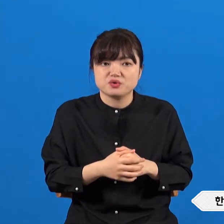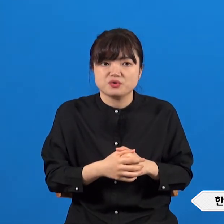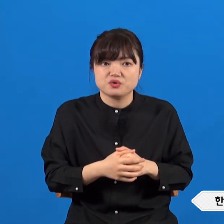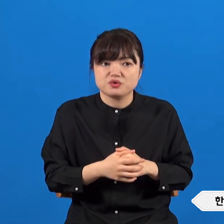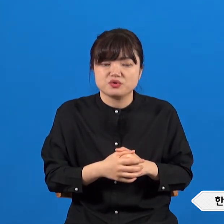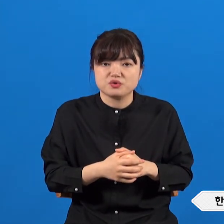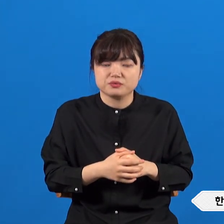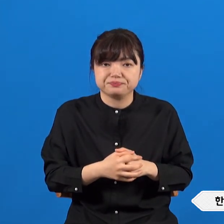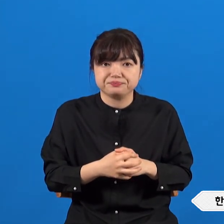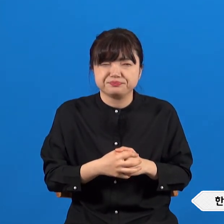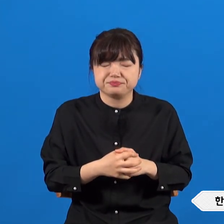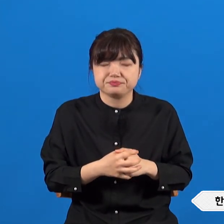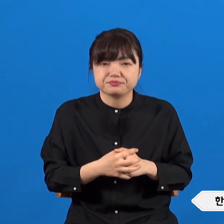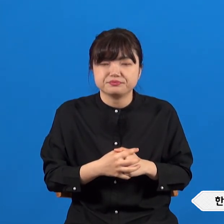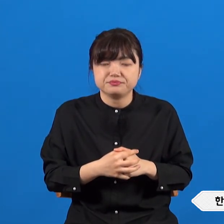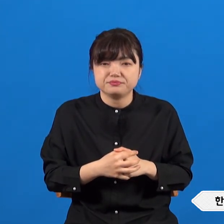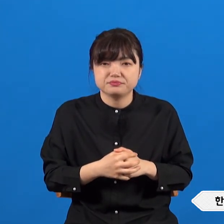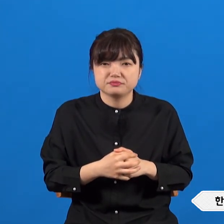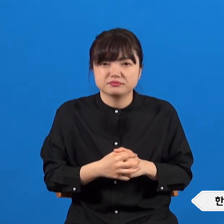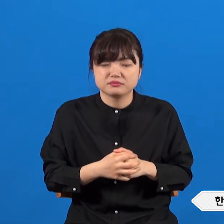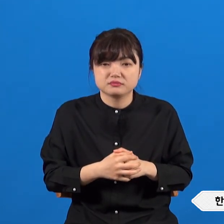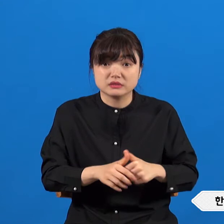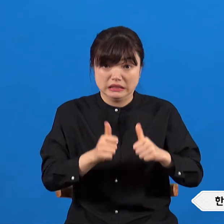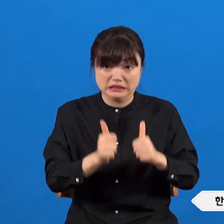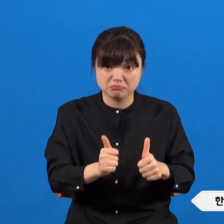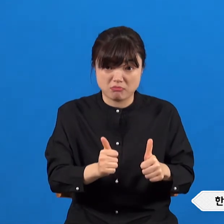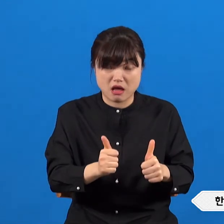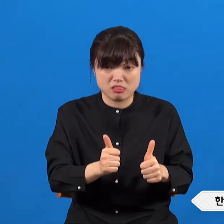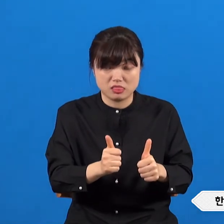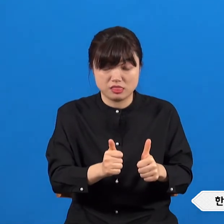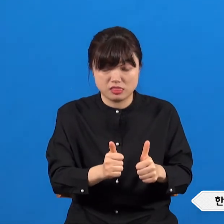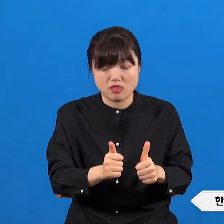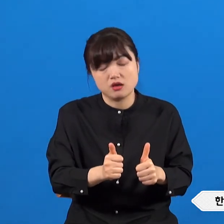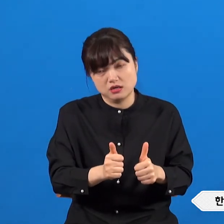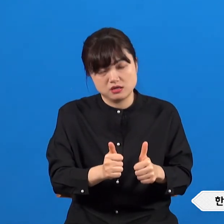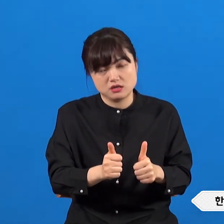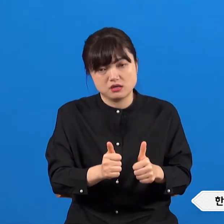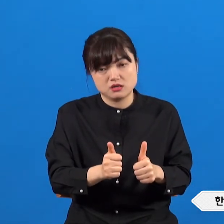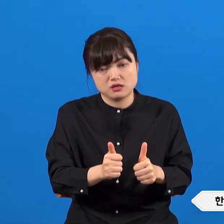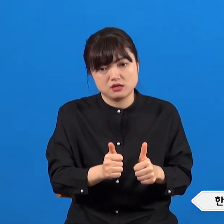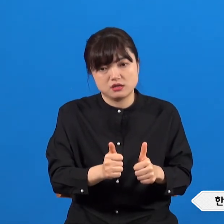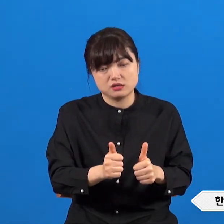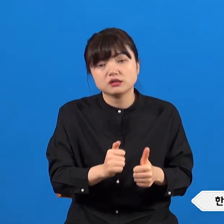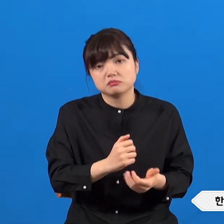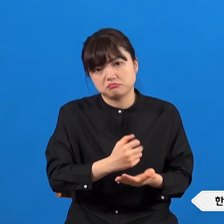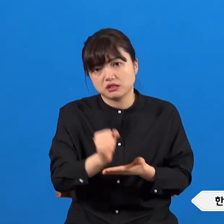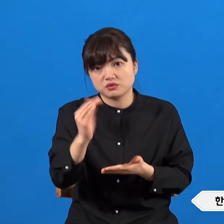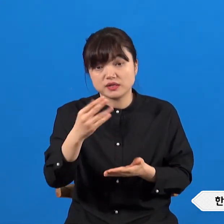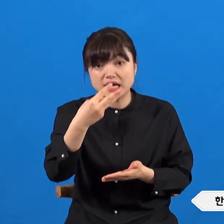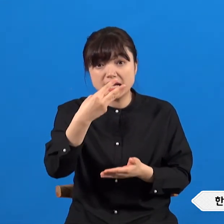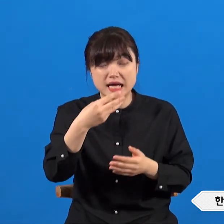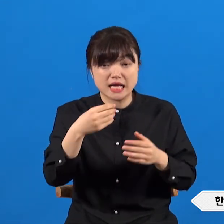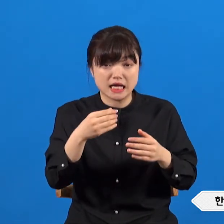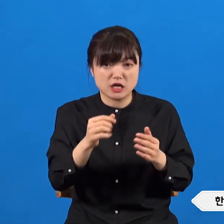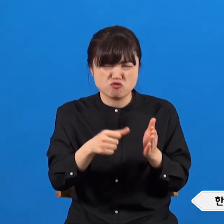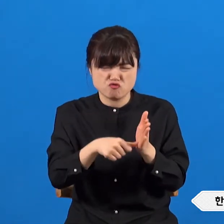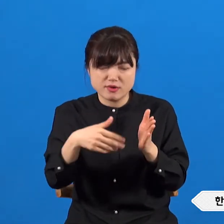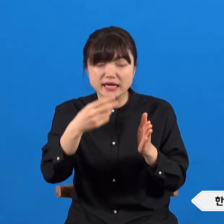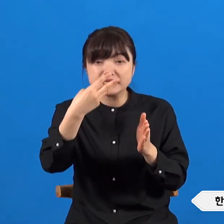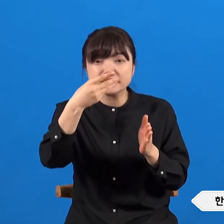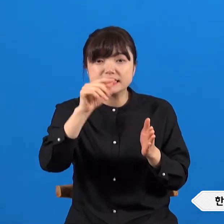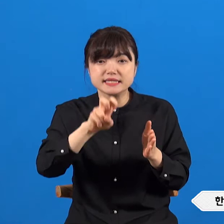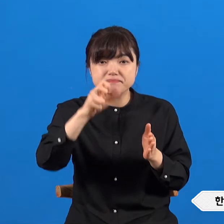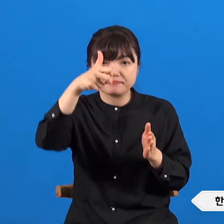때문에 그렇습니다. 다 심판을 피할 수 없는 거죠. 팀 켈러 목사님 책에 이런